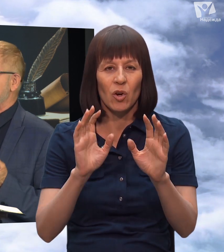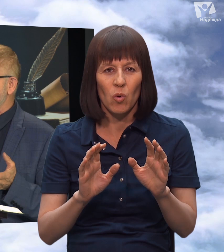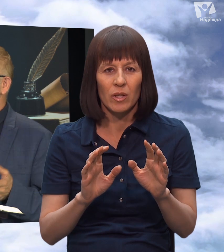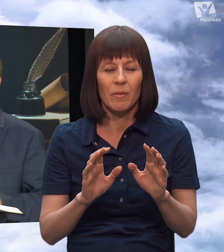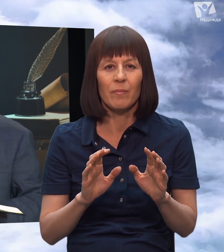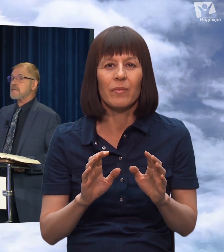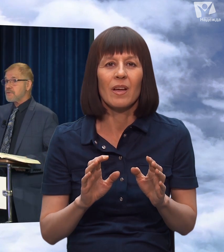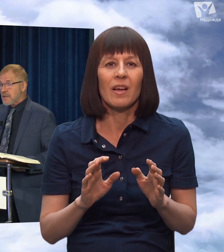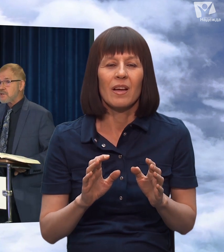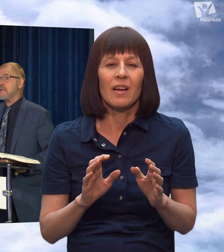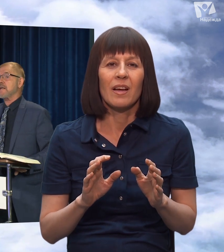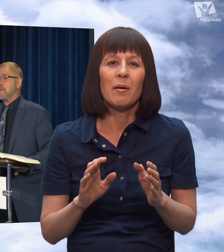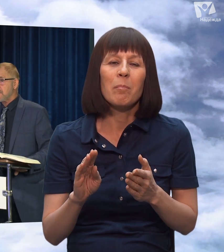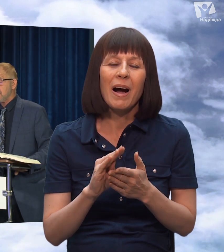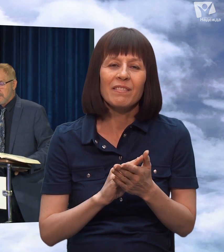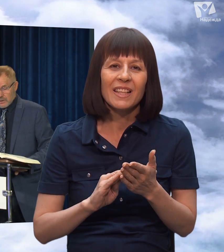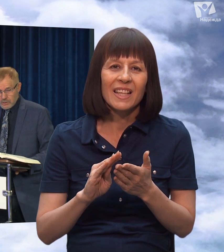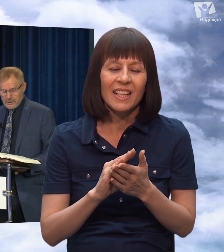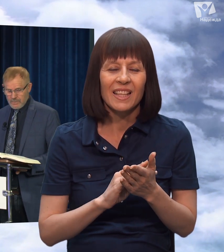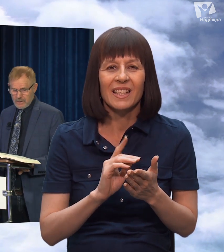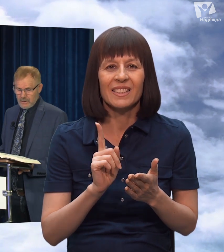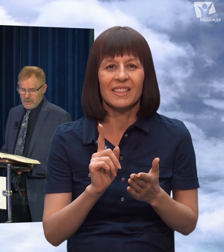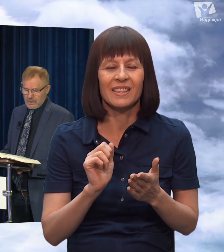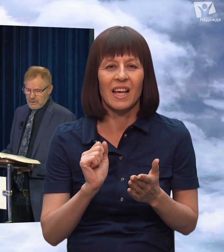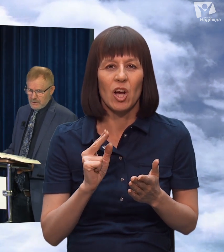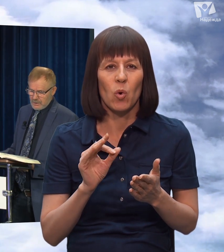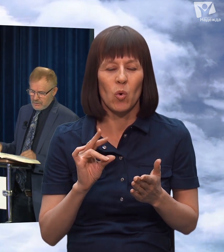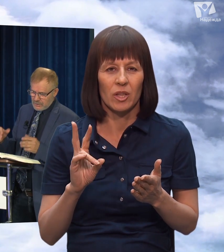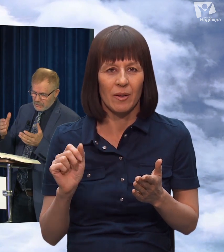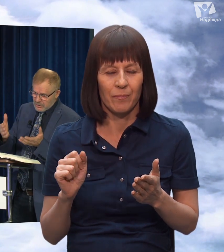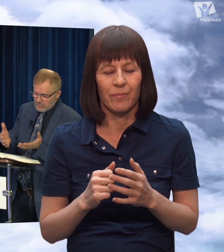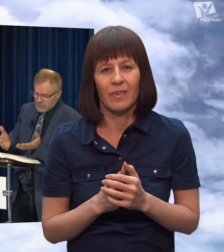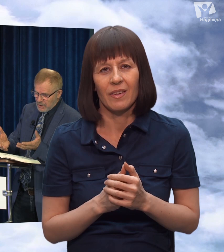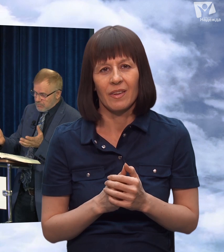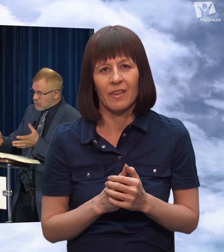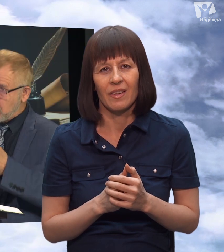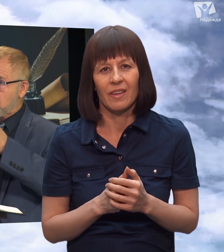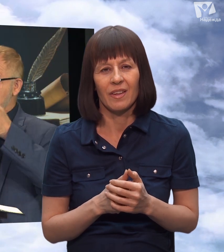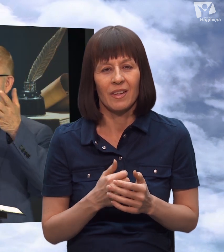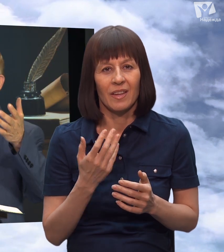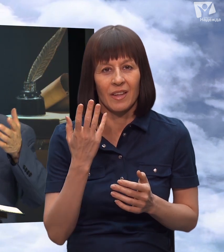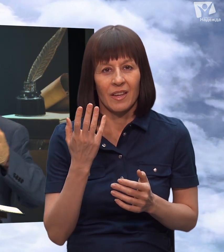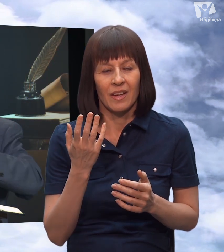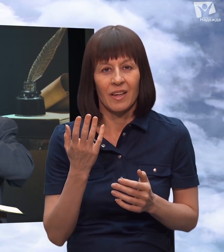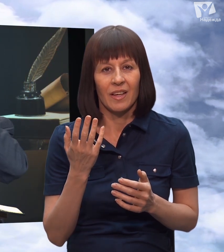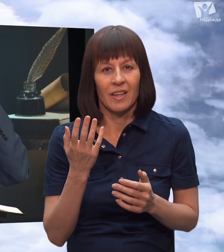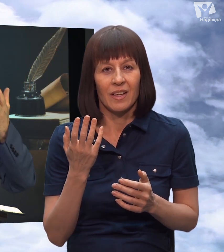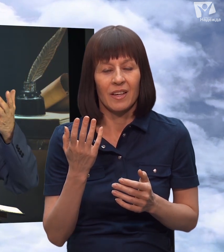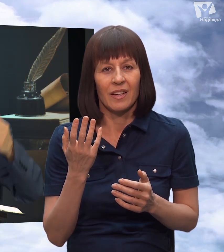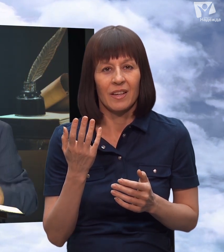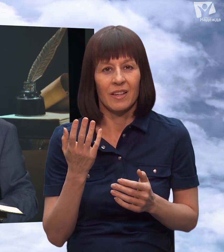второзаконие то есть вторичный endocrine закона и также мы читаем что перед царем